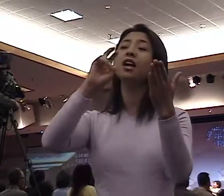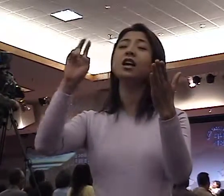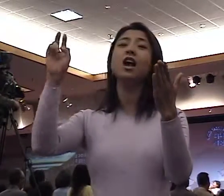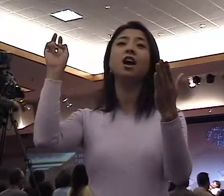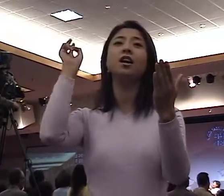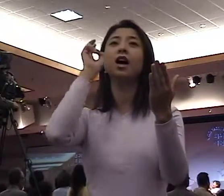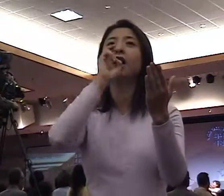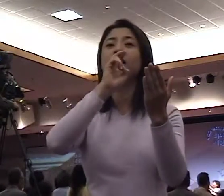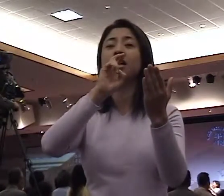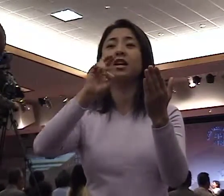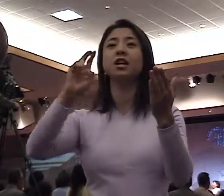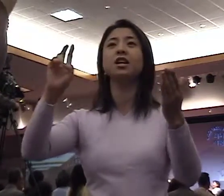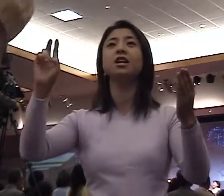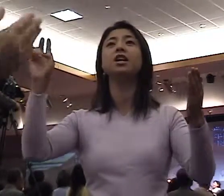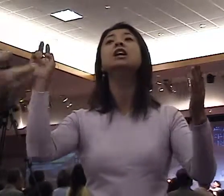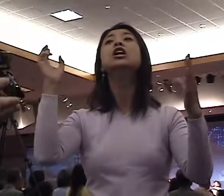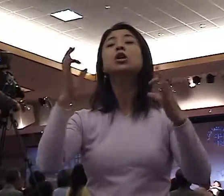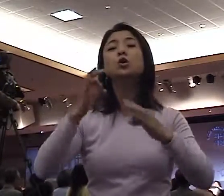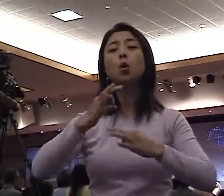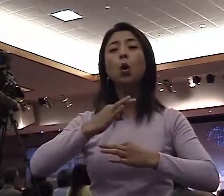평생에 찬양하리